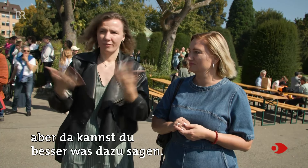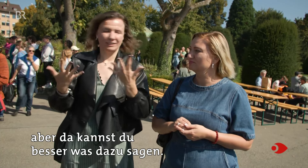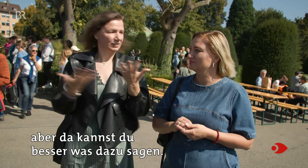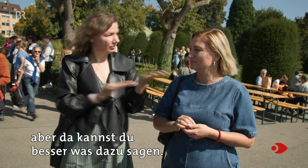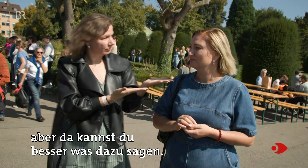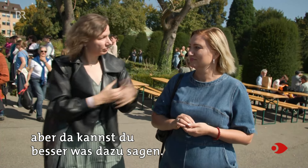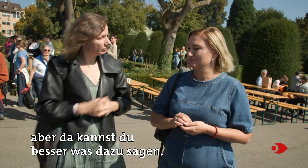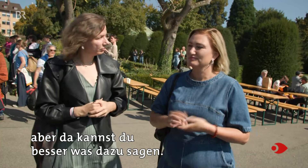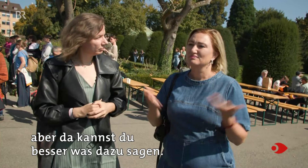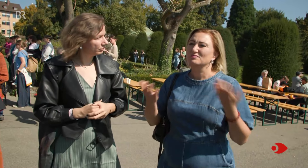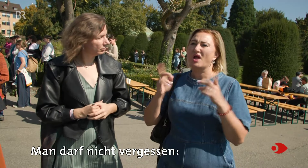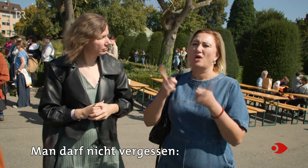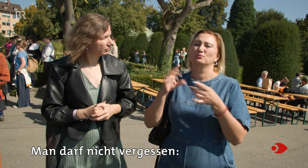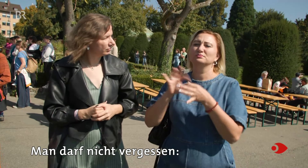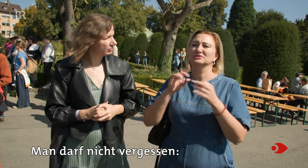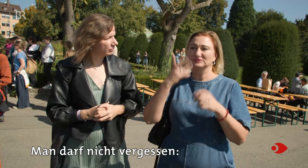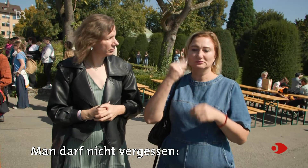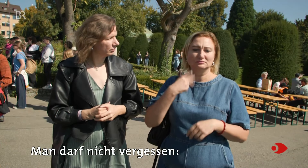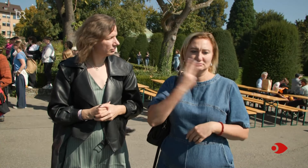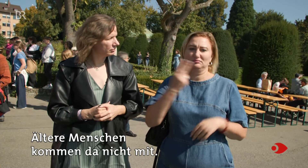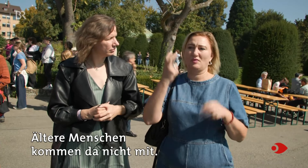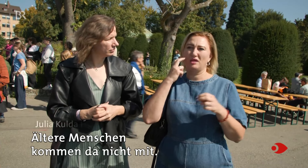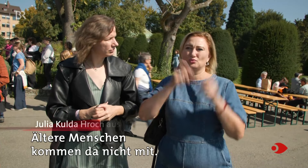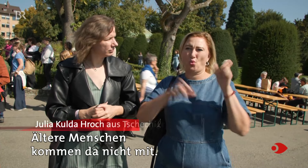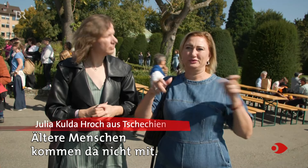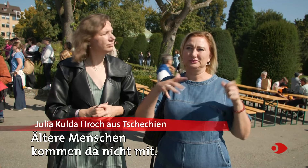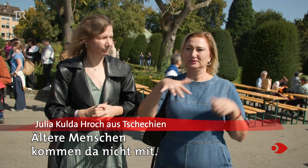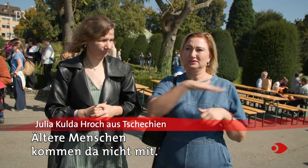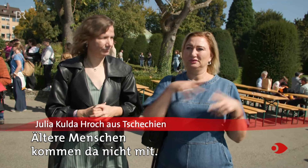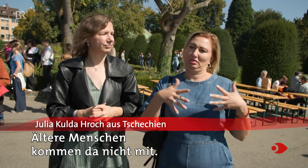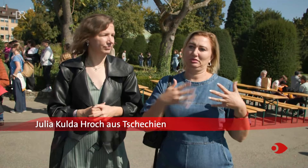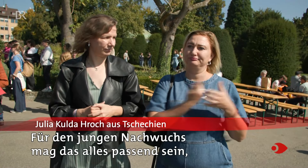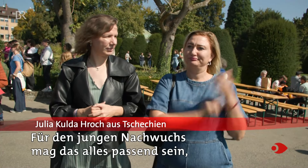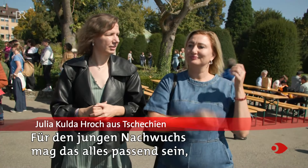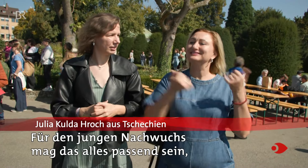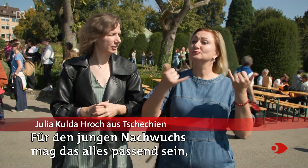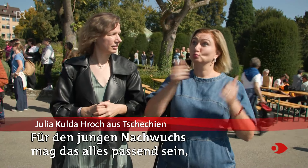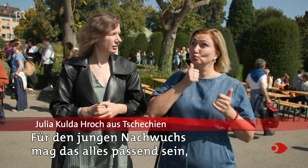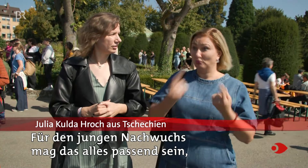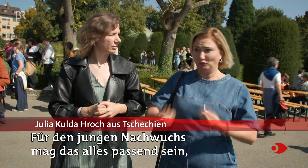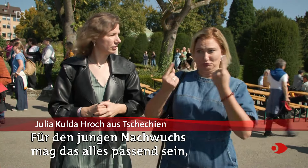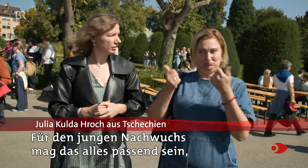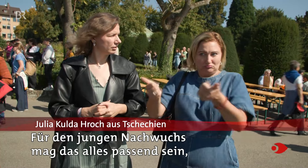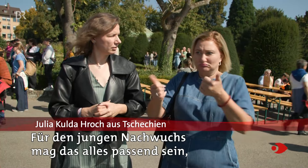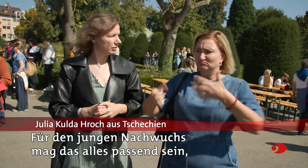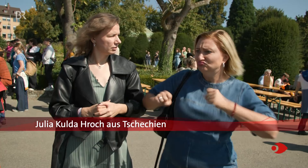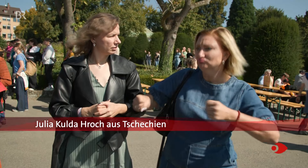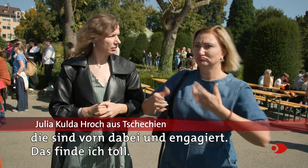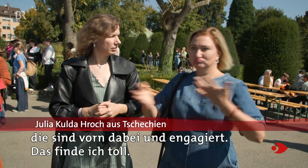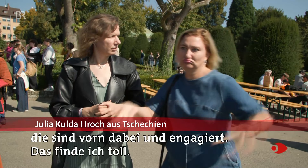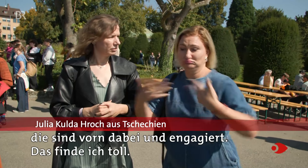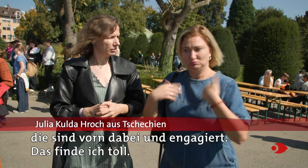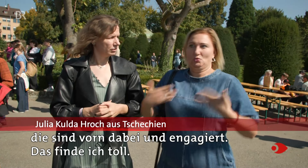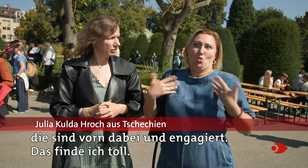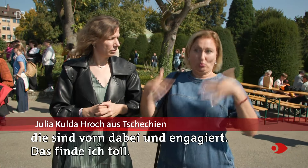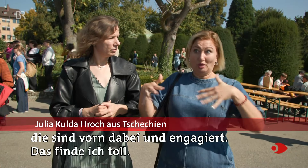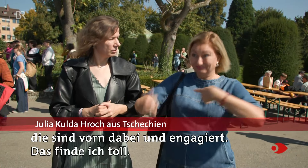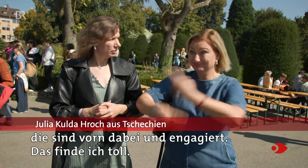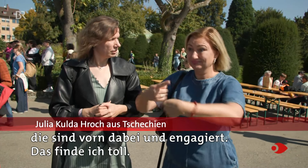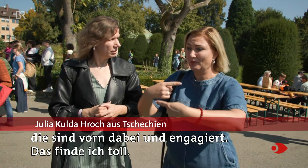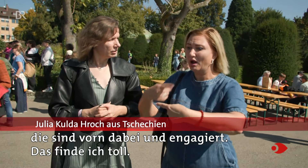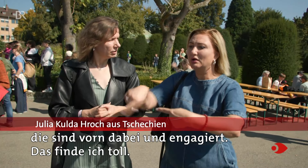dazu sagen. Man darf nicht vergessen, ältere Menschen kommen da nicht mit. Für den jungen Nachwuchs mag das alles passend sein. Die sind vorn